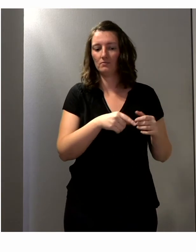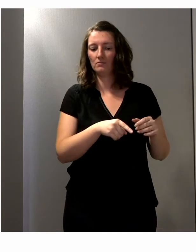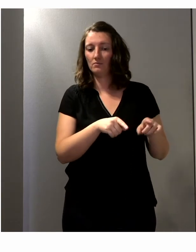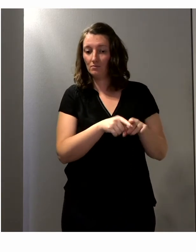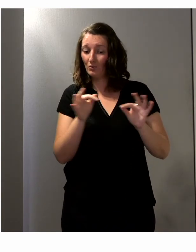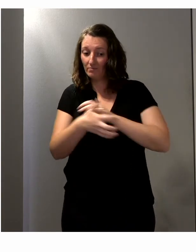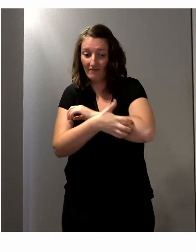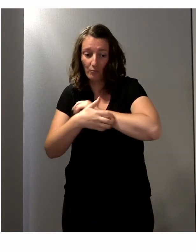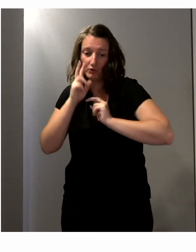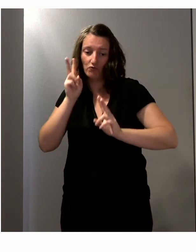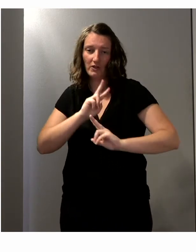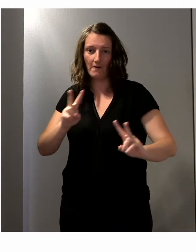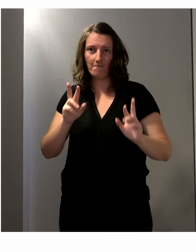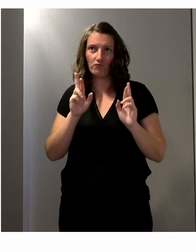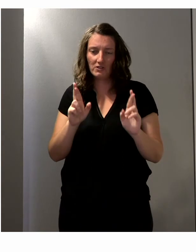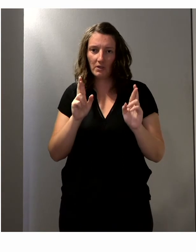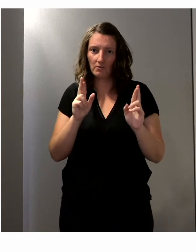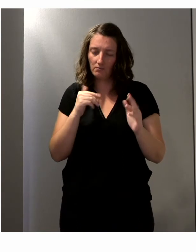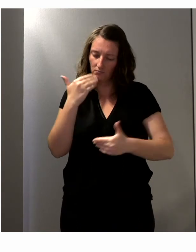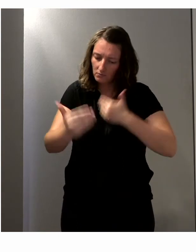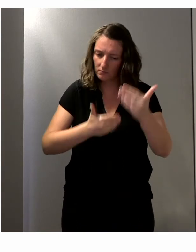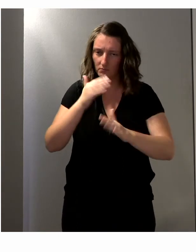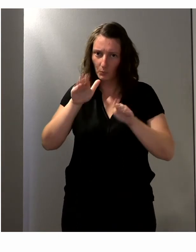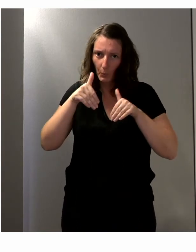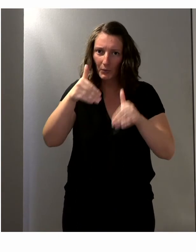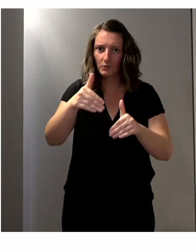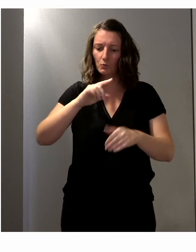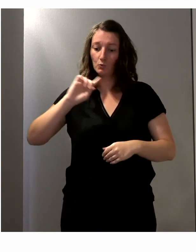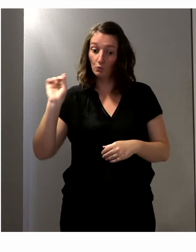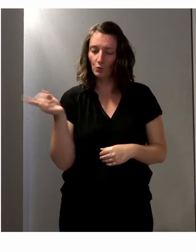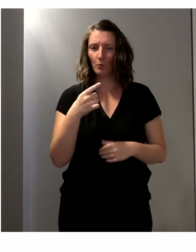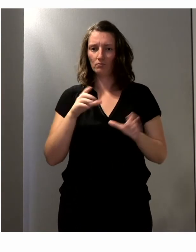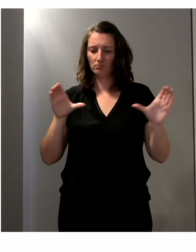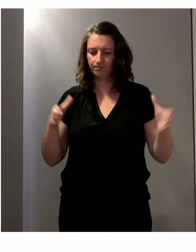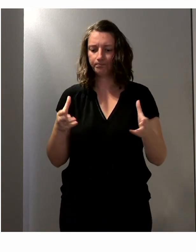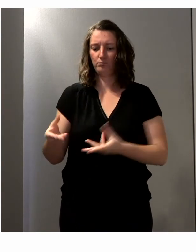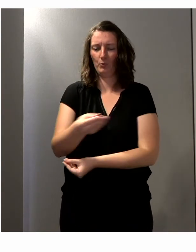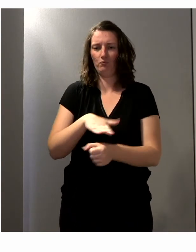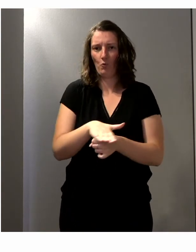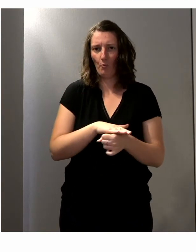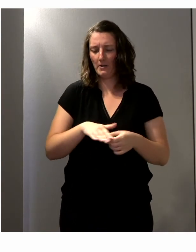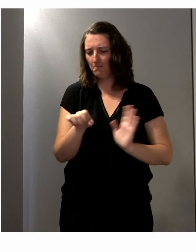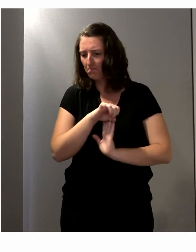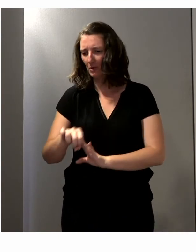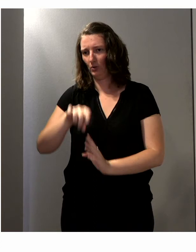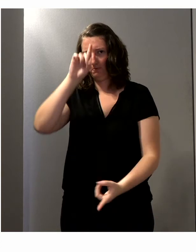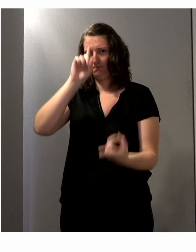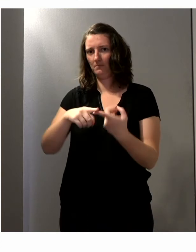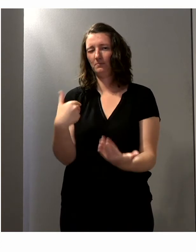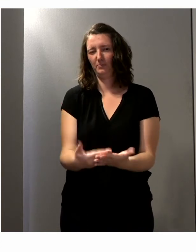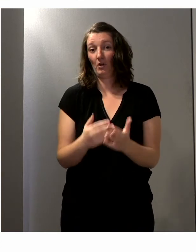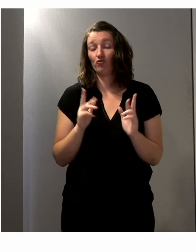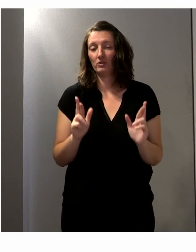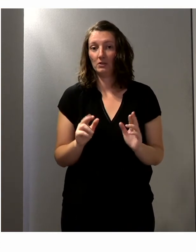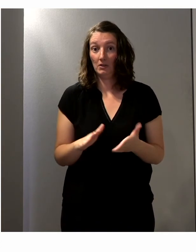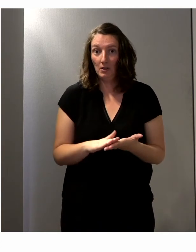la pauvreté, mais vécue de façon consensuelle par la société française. Voilà, je vous